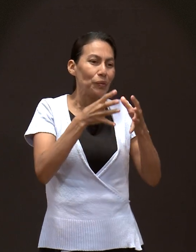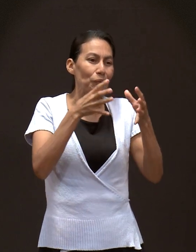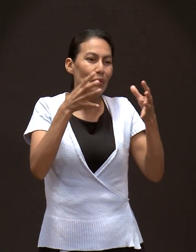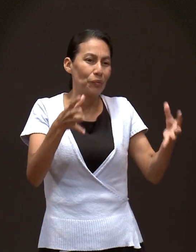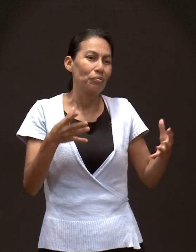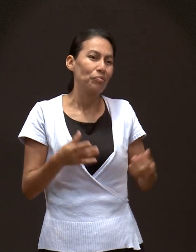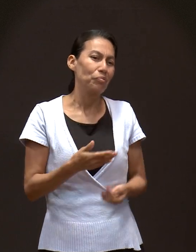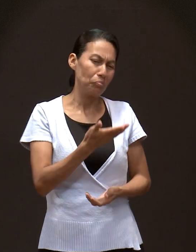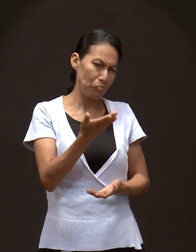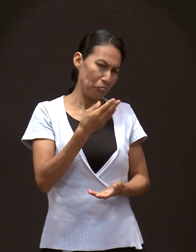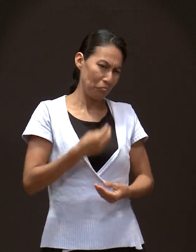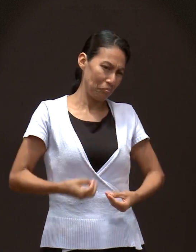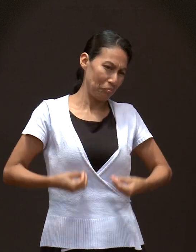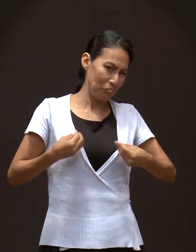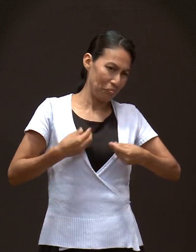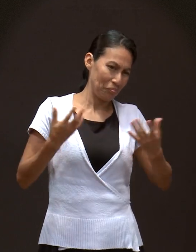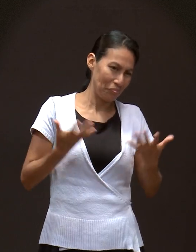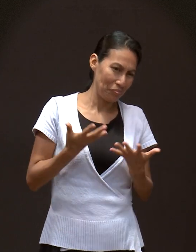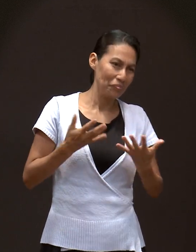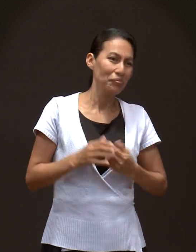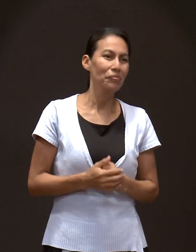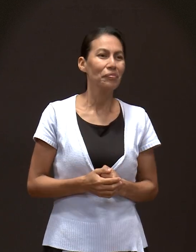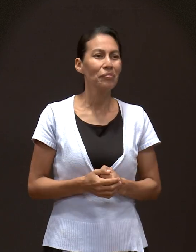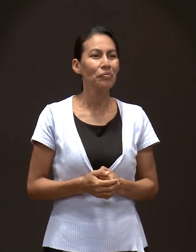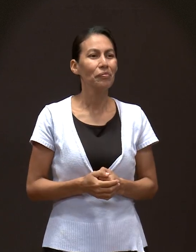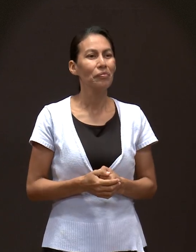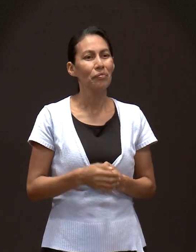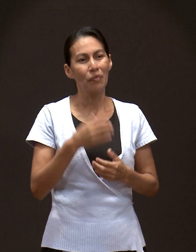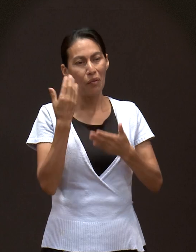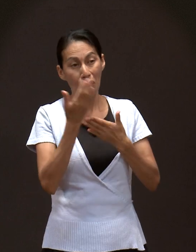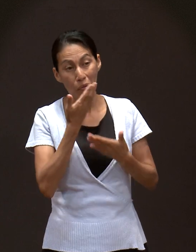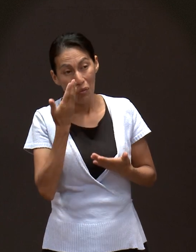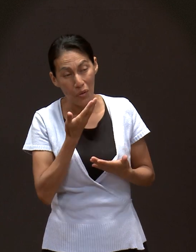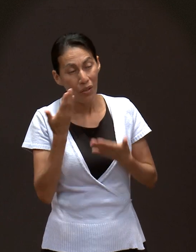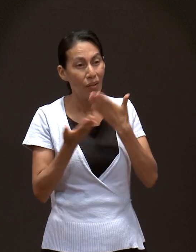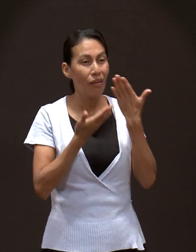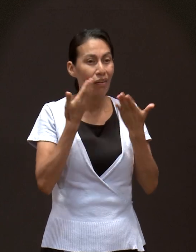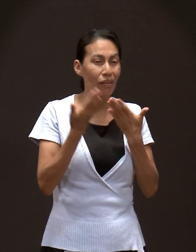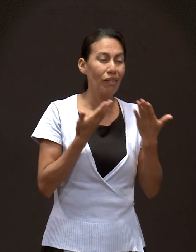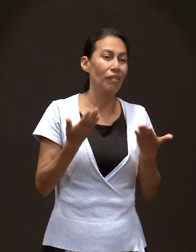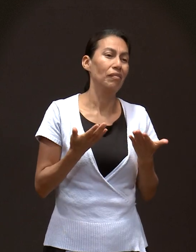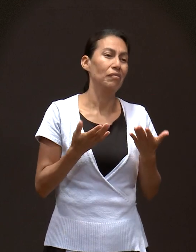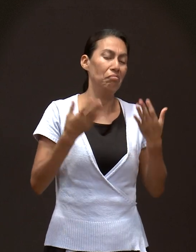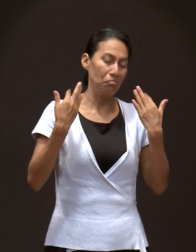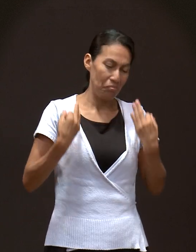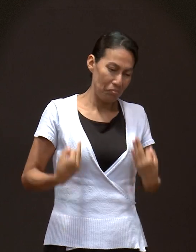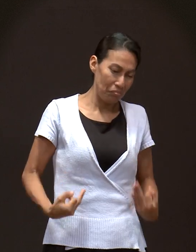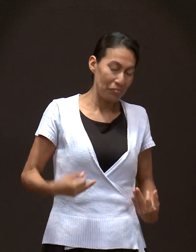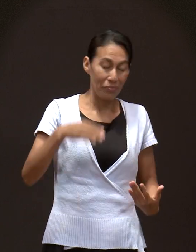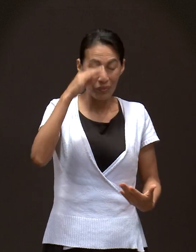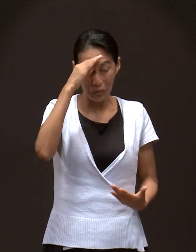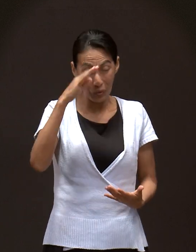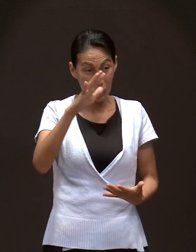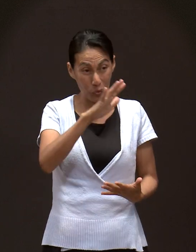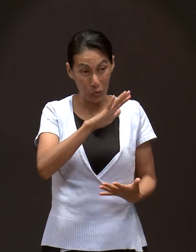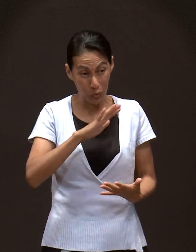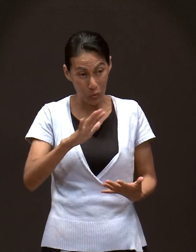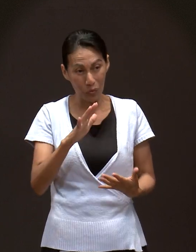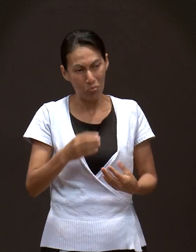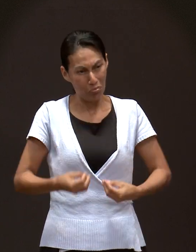Y repercute en todas las áreas de la vida, en tu área social, en tu académica también, física,